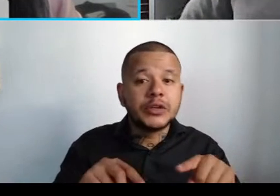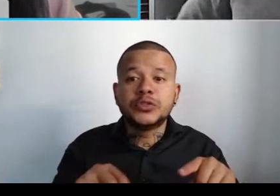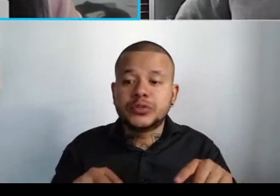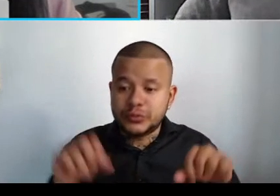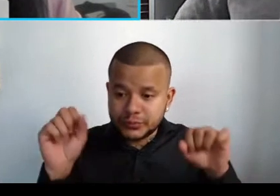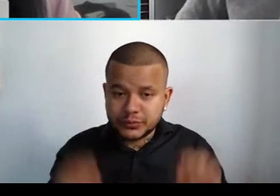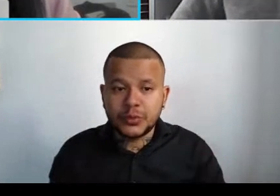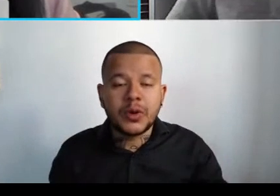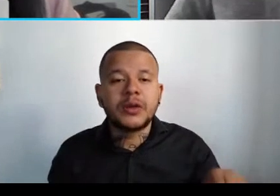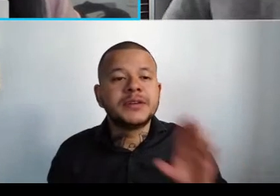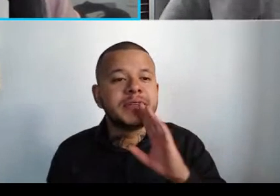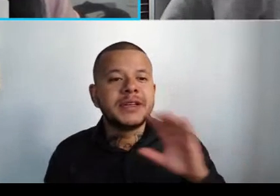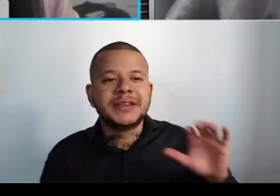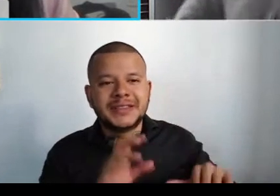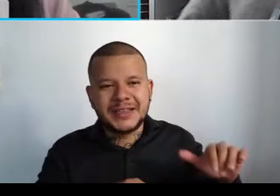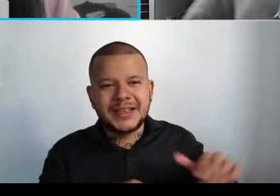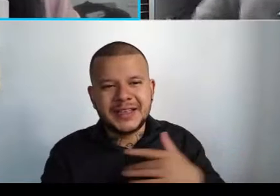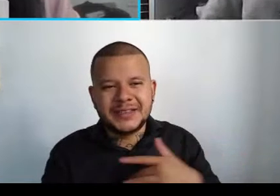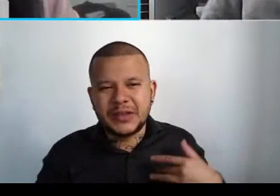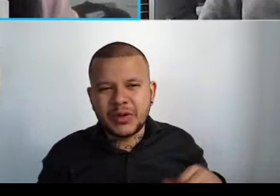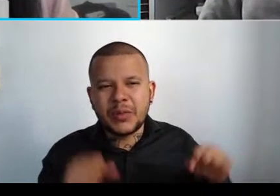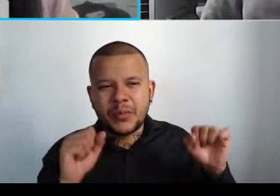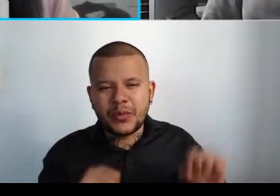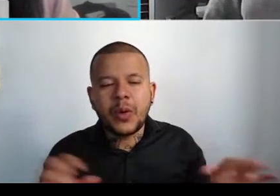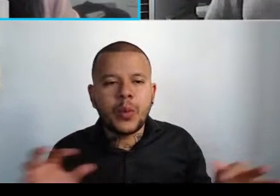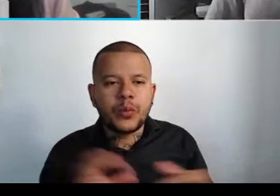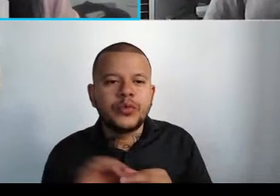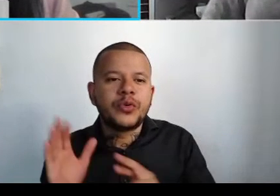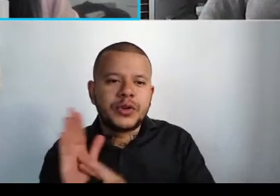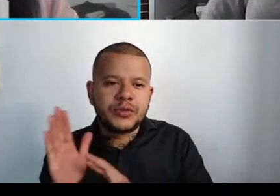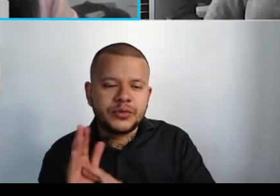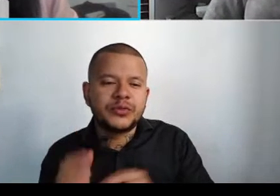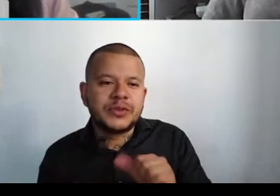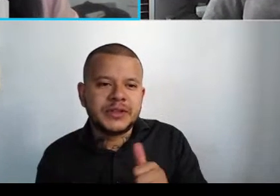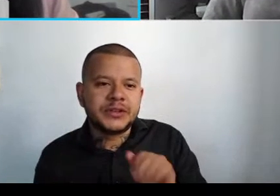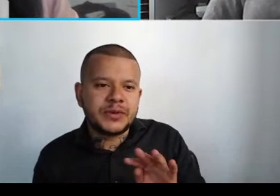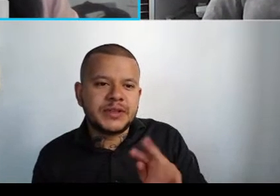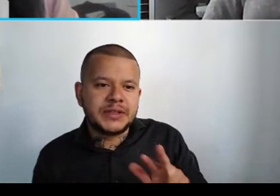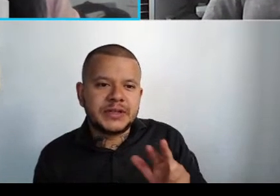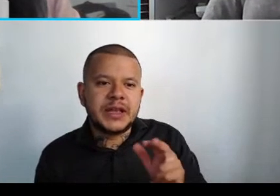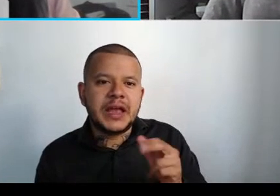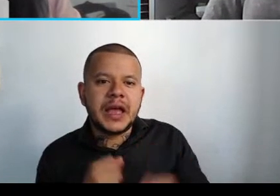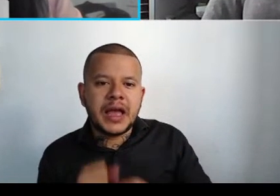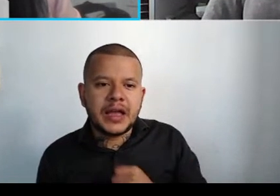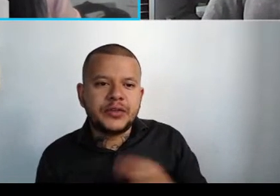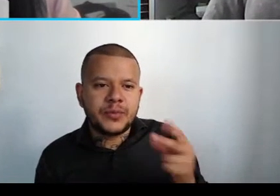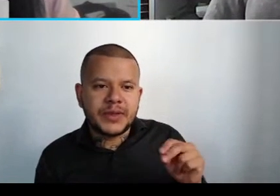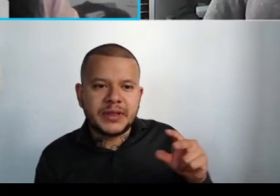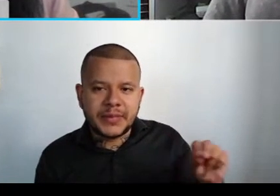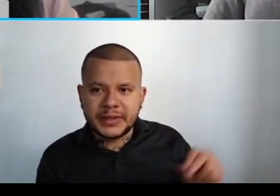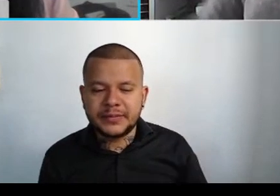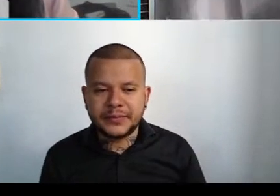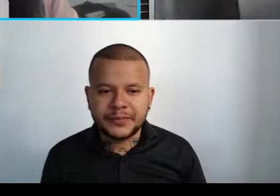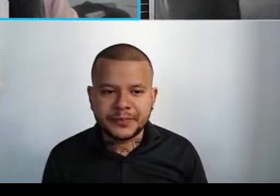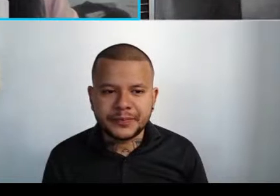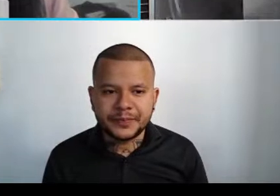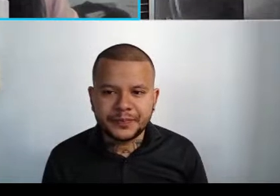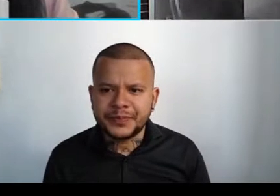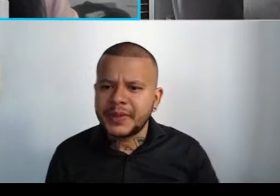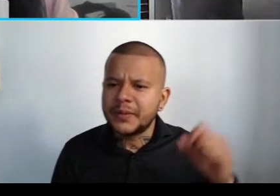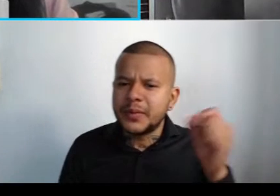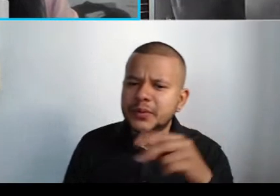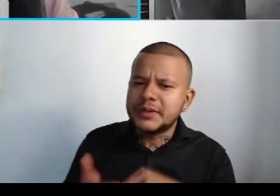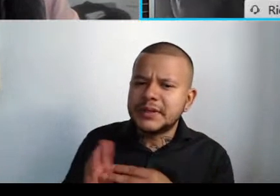por nuestros secretarios de salud en cumplimiento de la resolución 1043 de 2020. Este año se ha realizado. ¿Esto qué